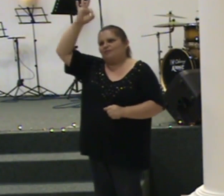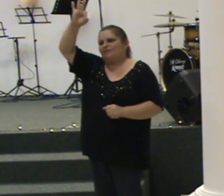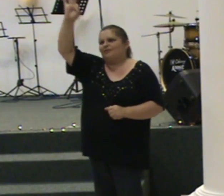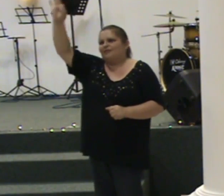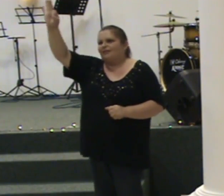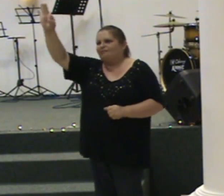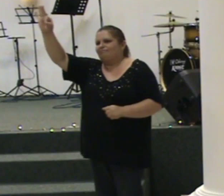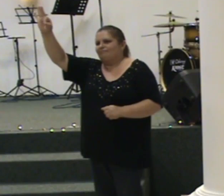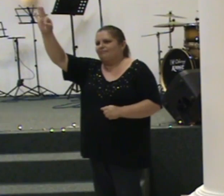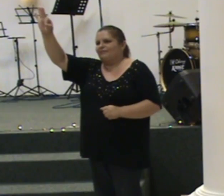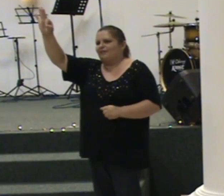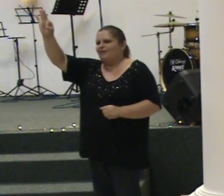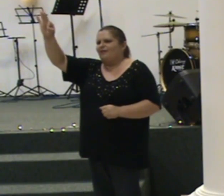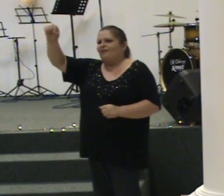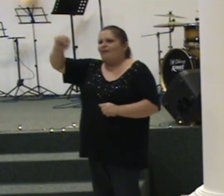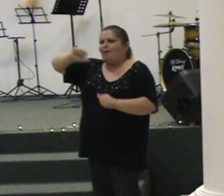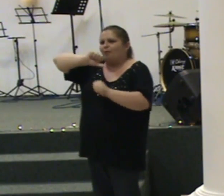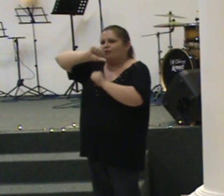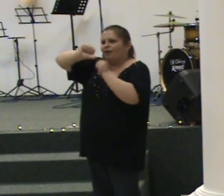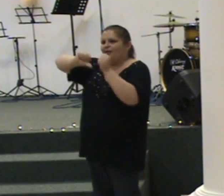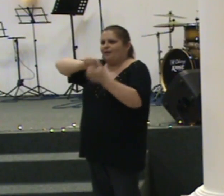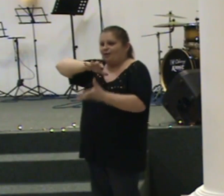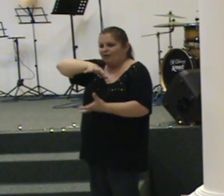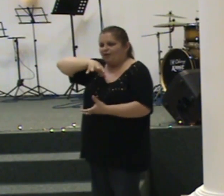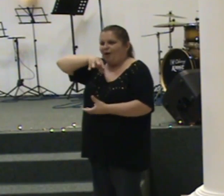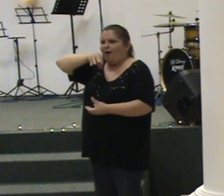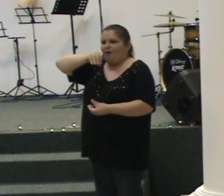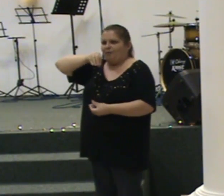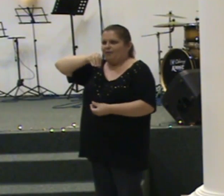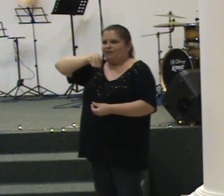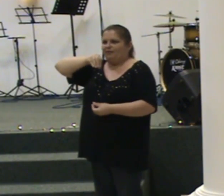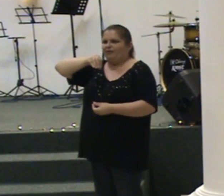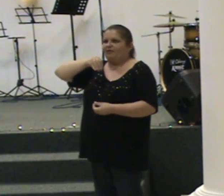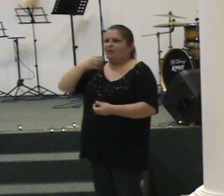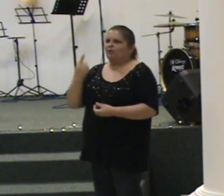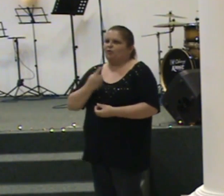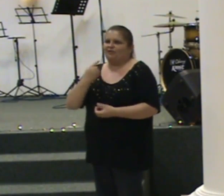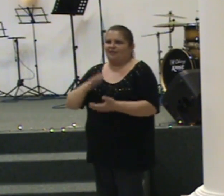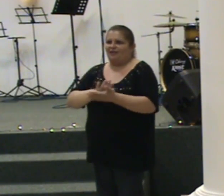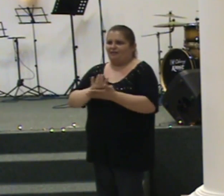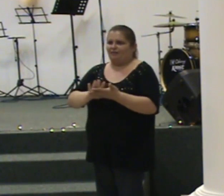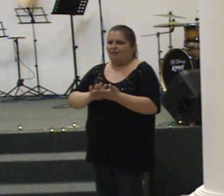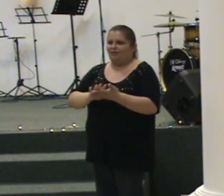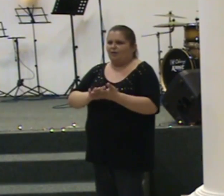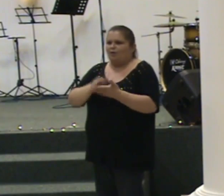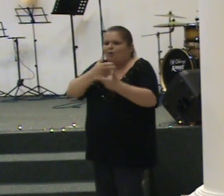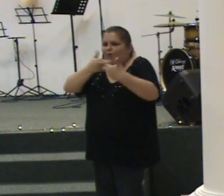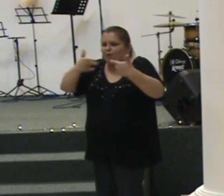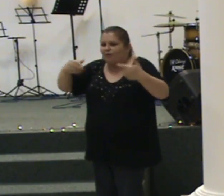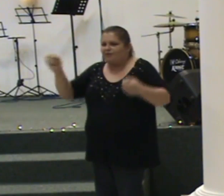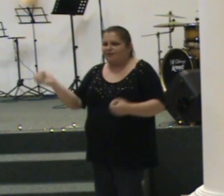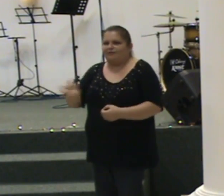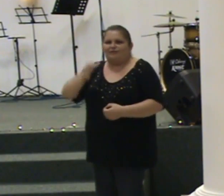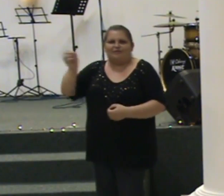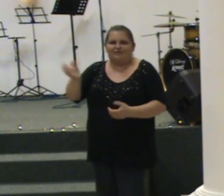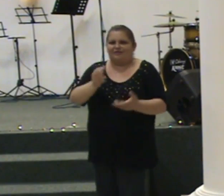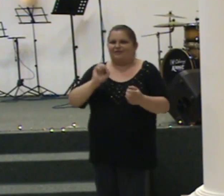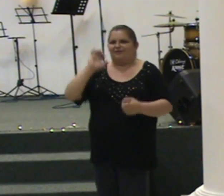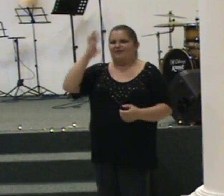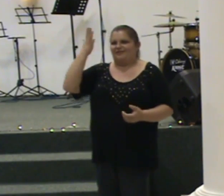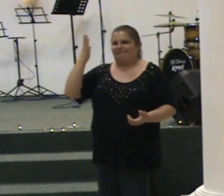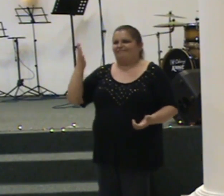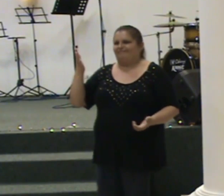envolver a nossa vida, que a nossa alma viverá, o Espírito renovará e tudo novo se fará na nossa